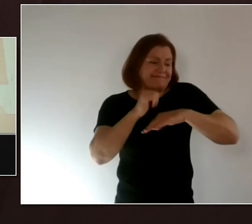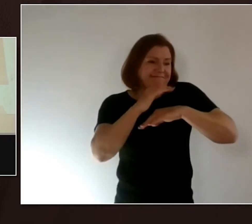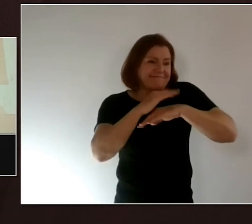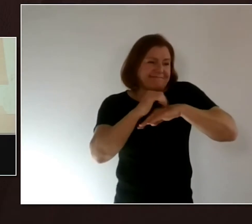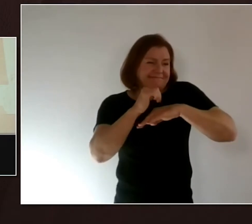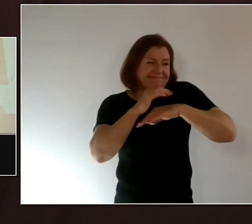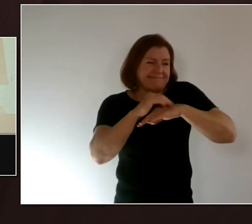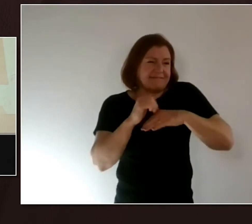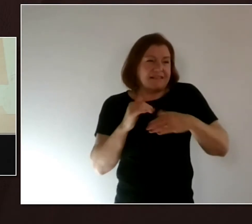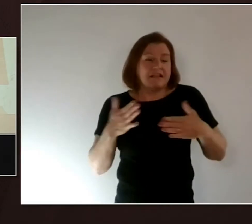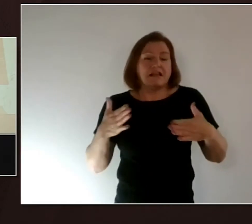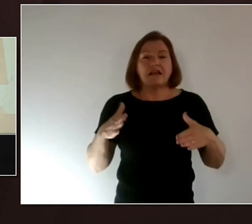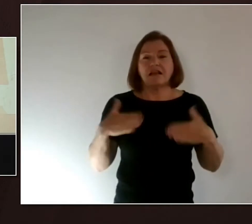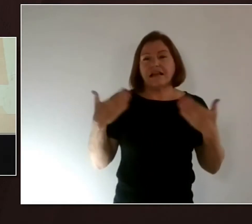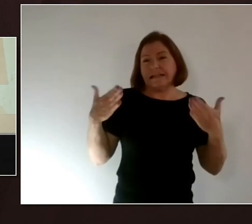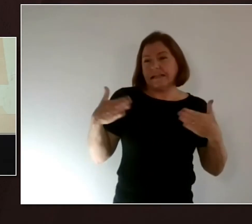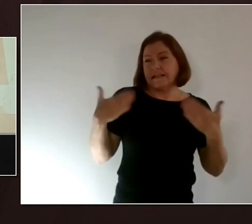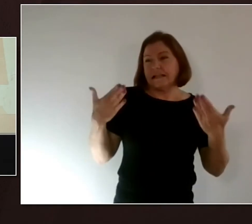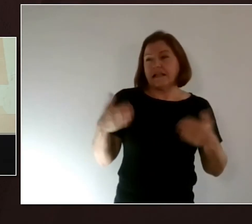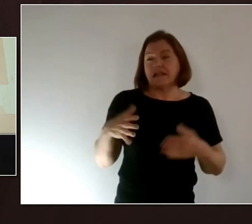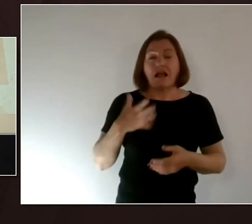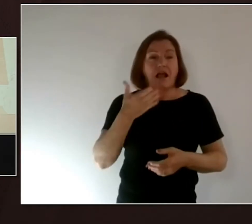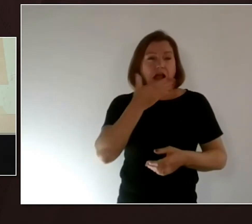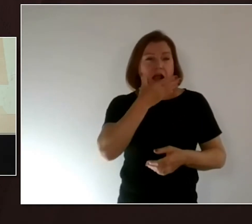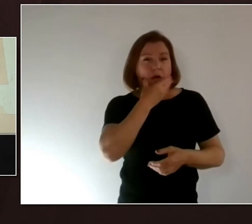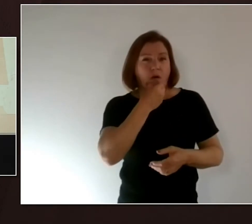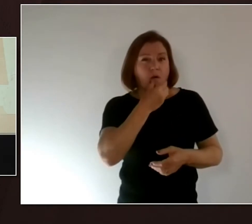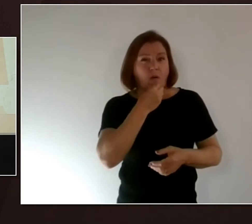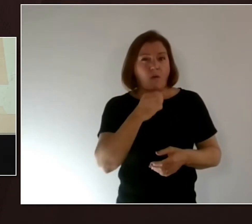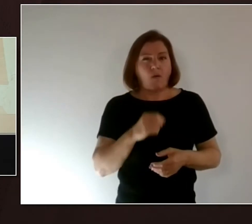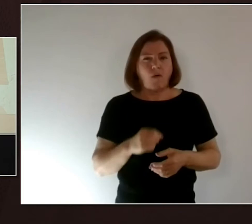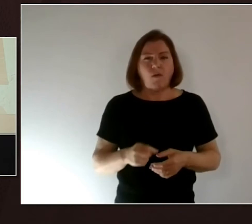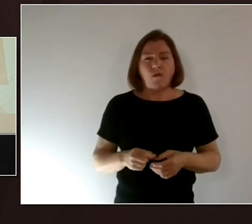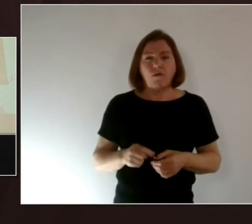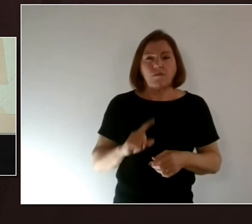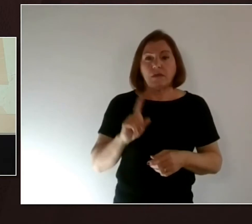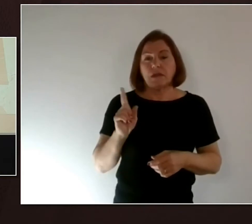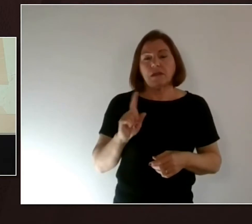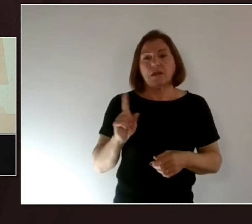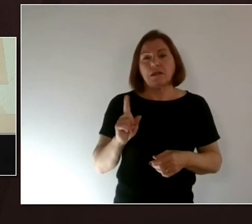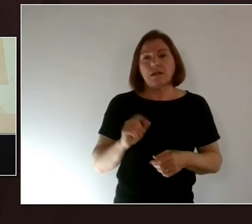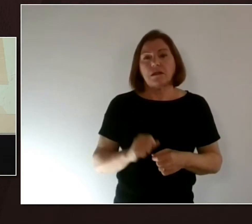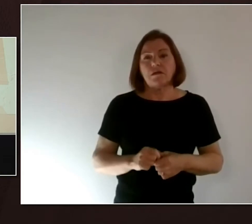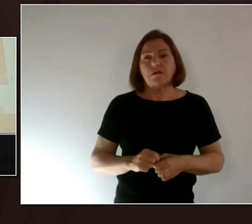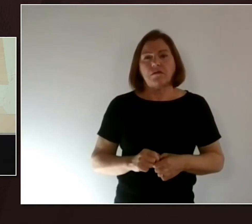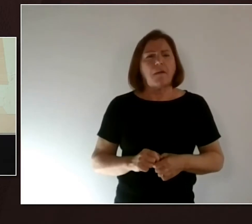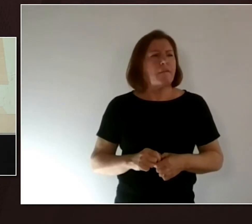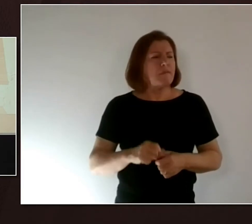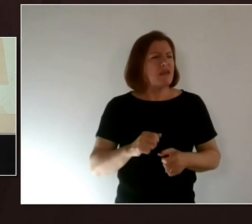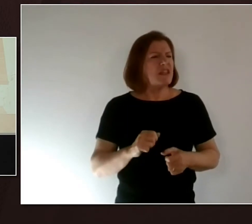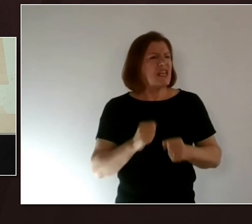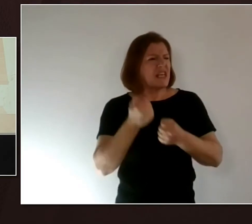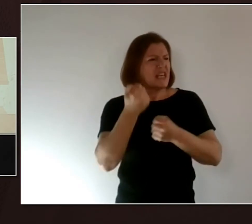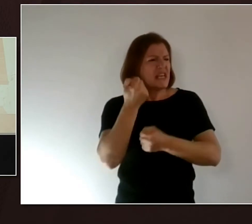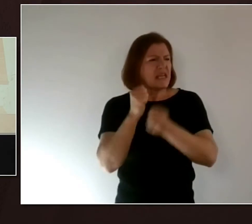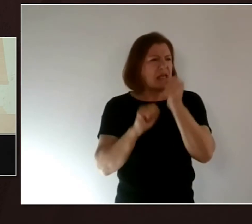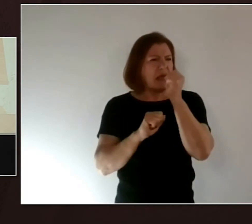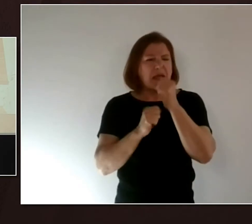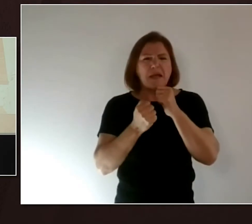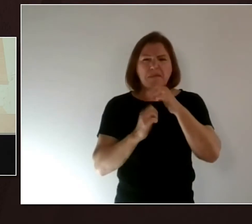ter que ser aquelas empresas que têm que buscar lucro. Então, eles têm que buscar agradar os